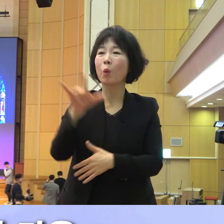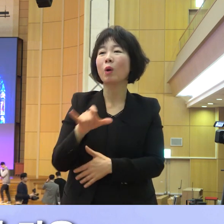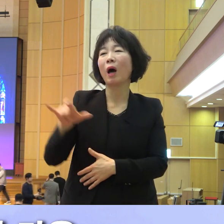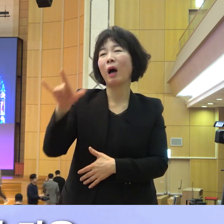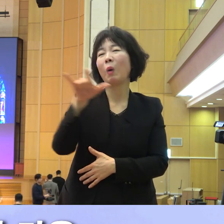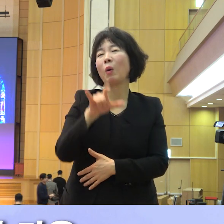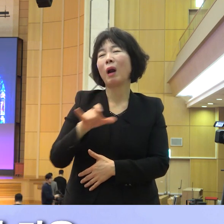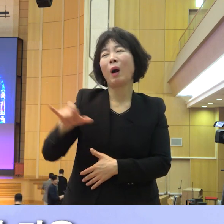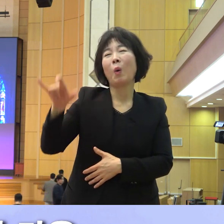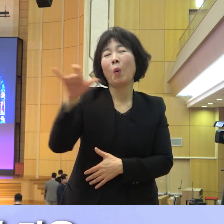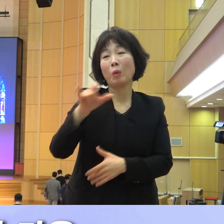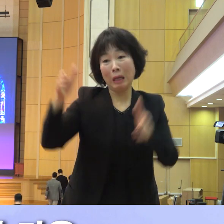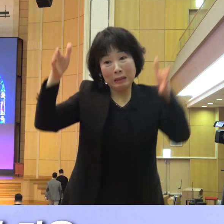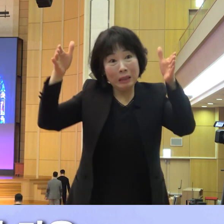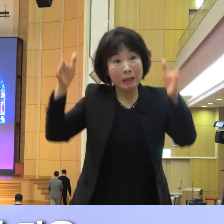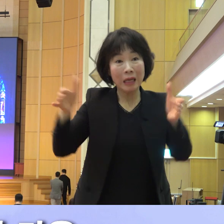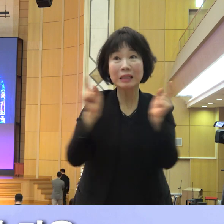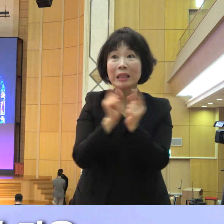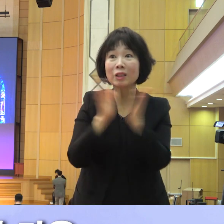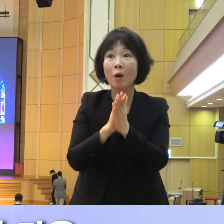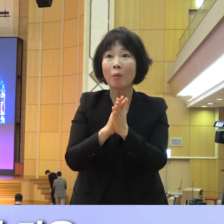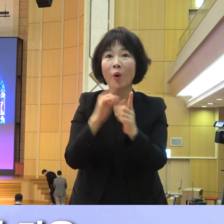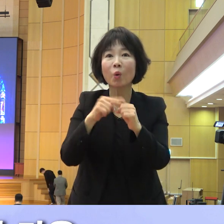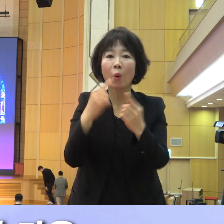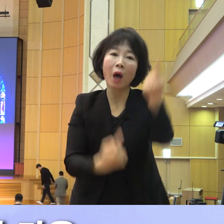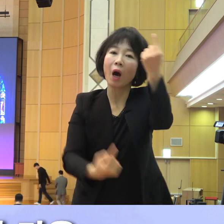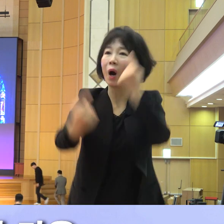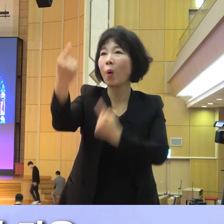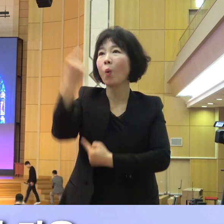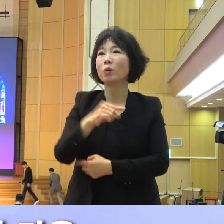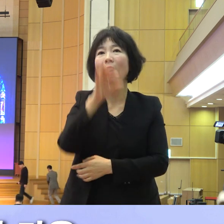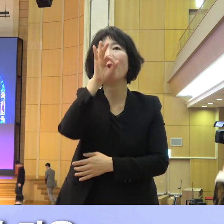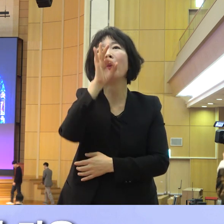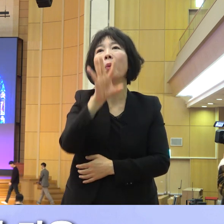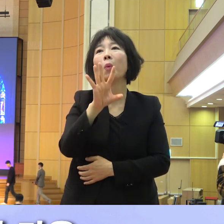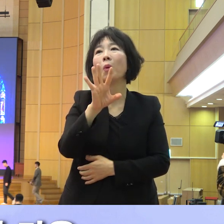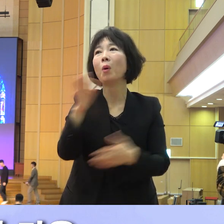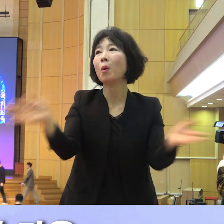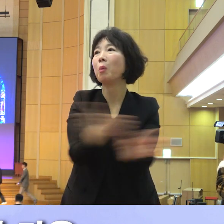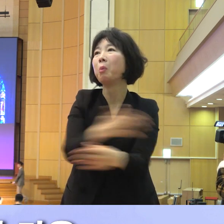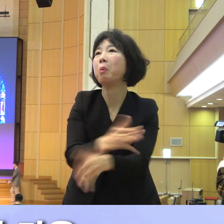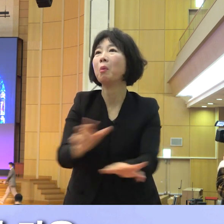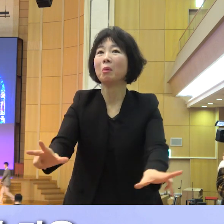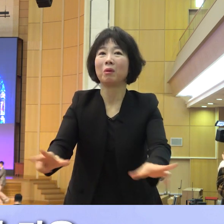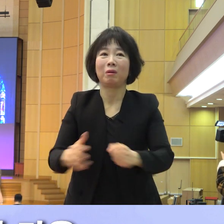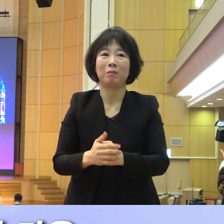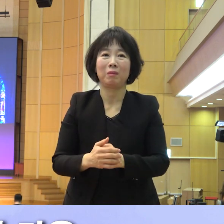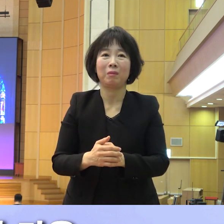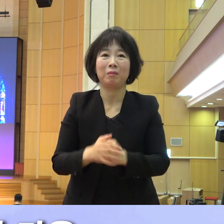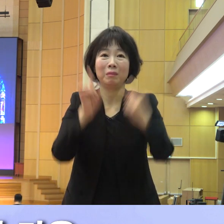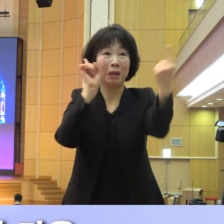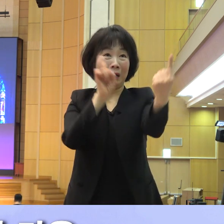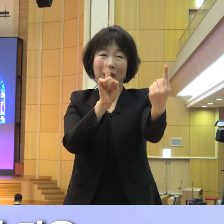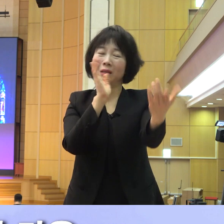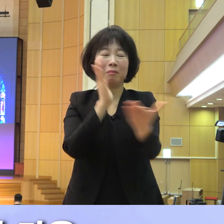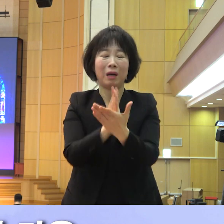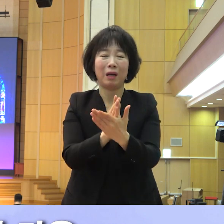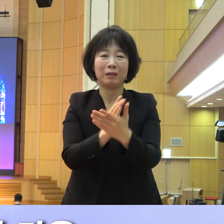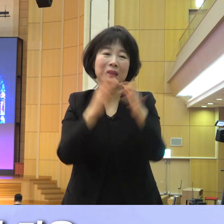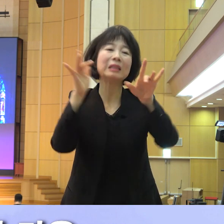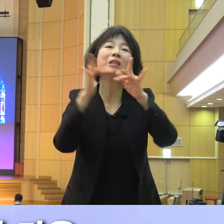때로는 성전에 나와서 예배 드리고 싶어도 예배 드리지 못하고 비대면 예배를 드리고,